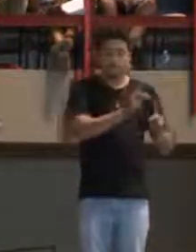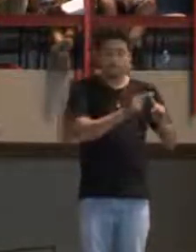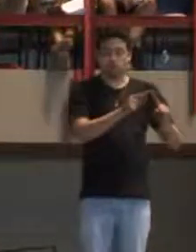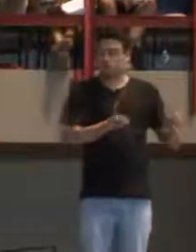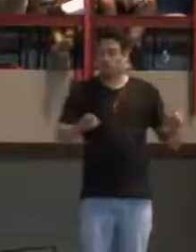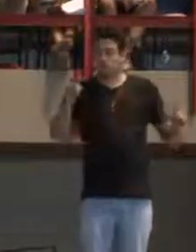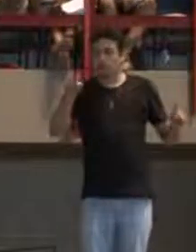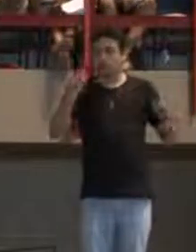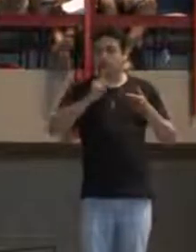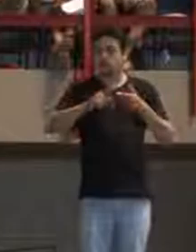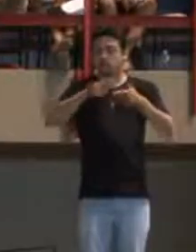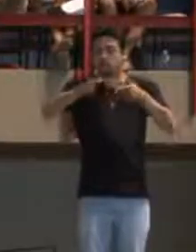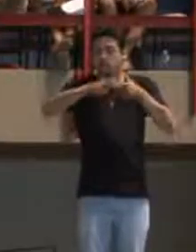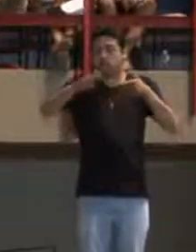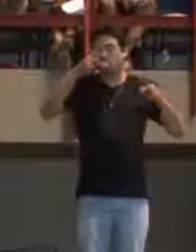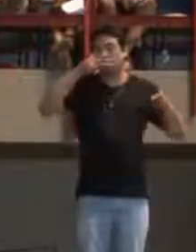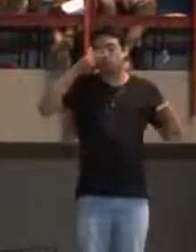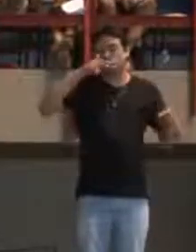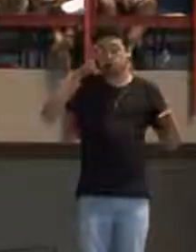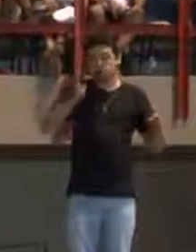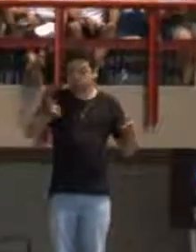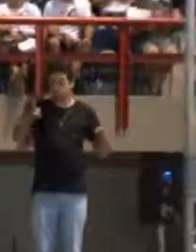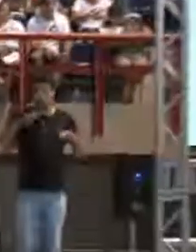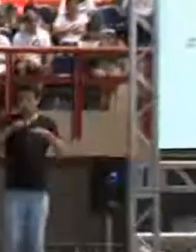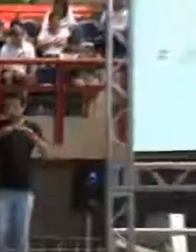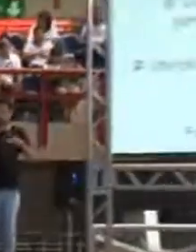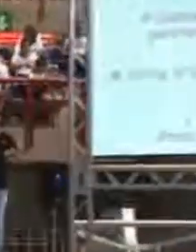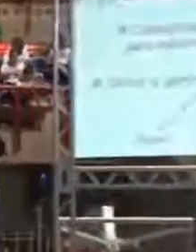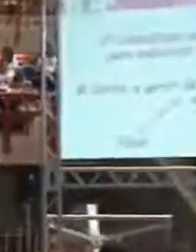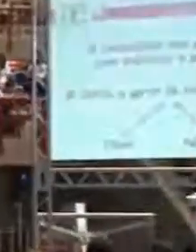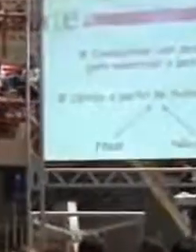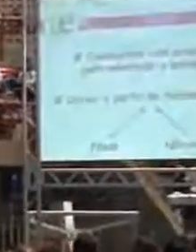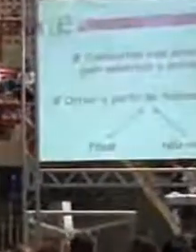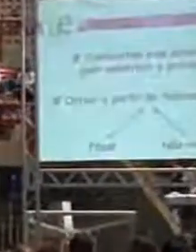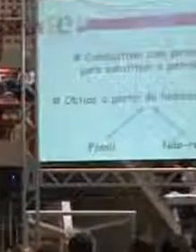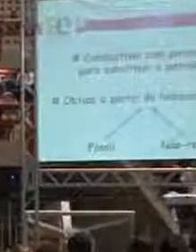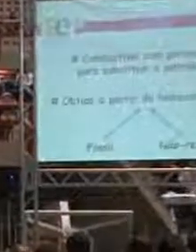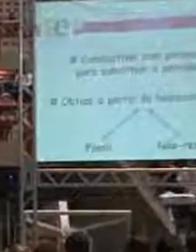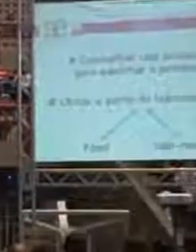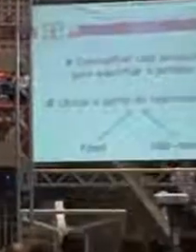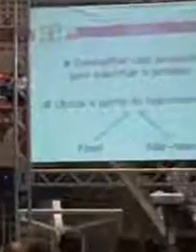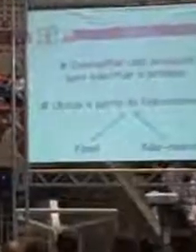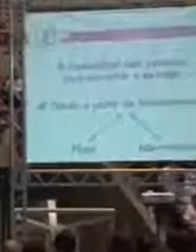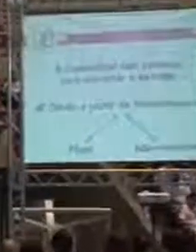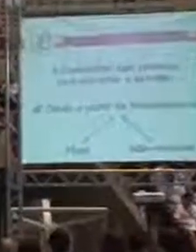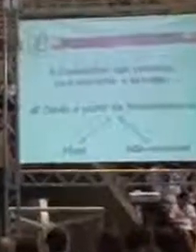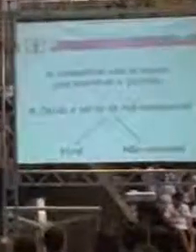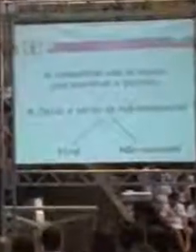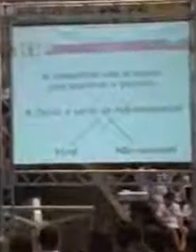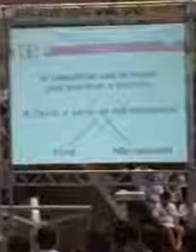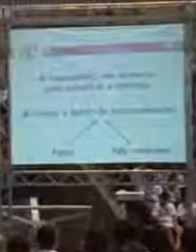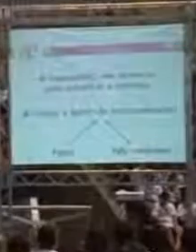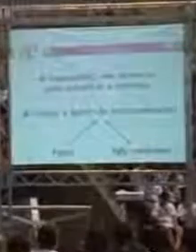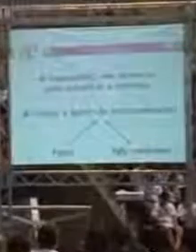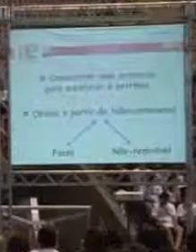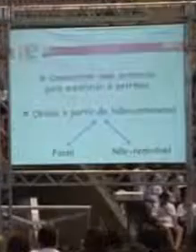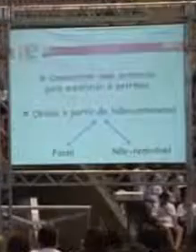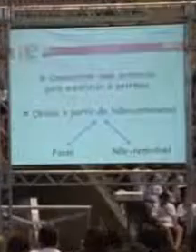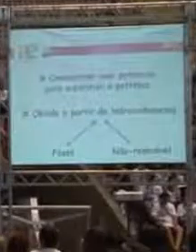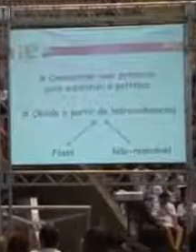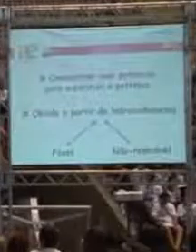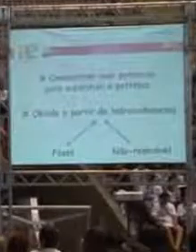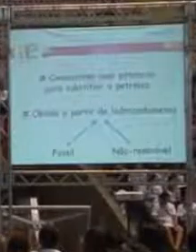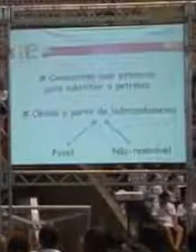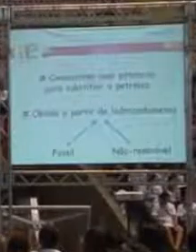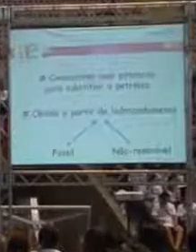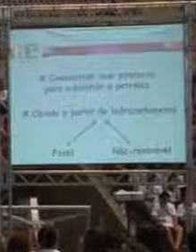você continua com os mesmos problemas. Não tem nenhuma resolução de problema com isso aí. Qual é a ideia que está